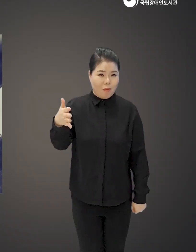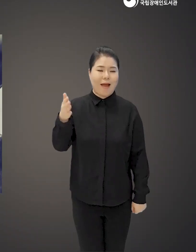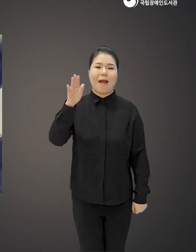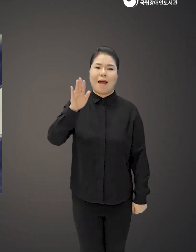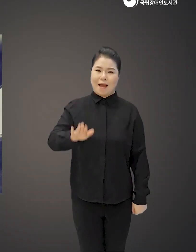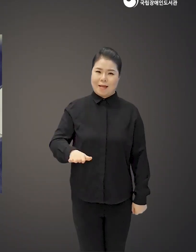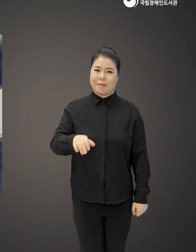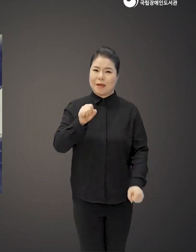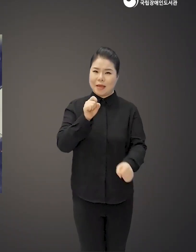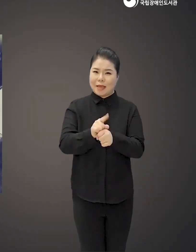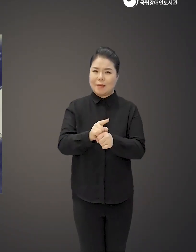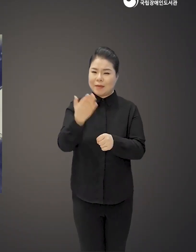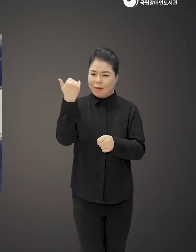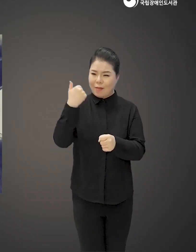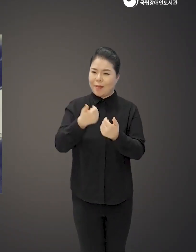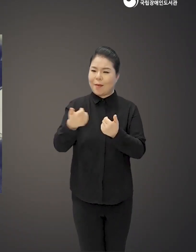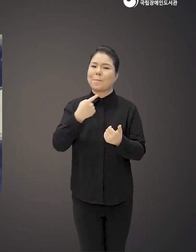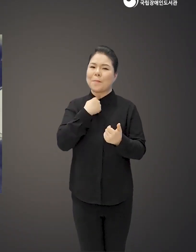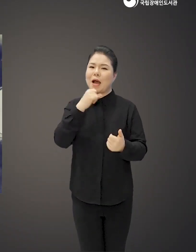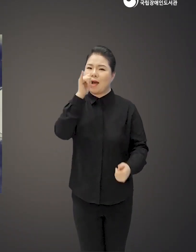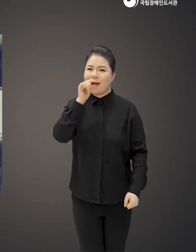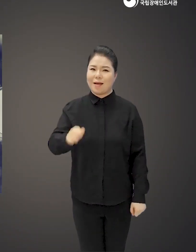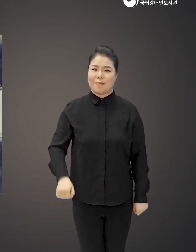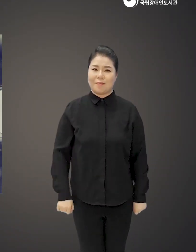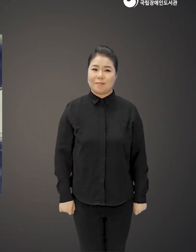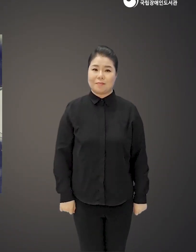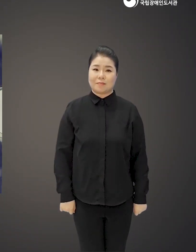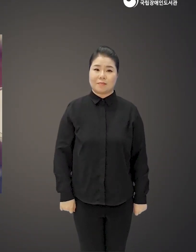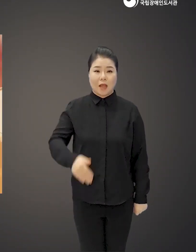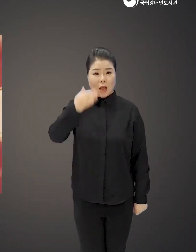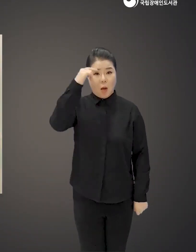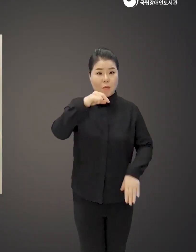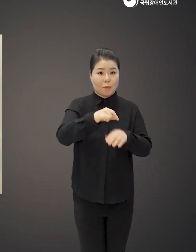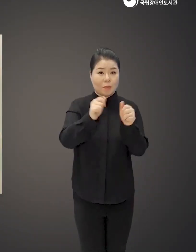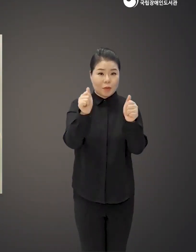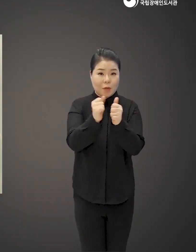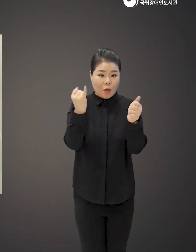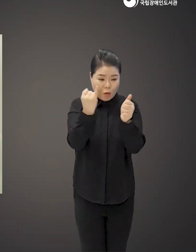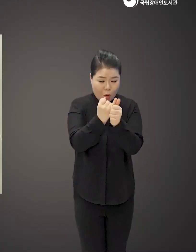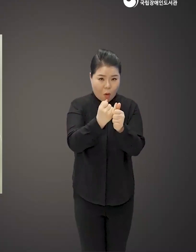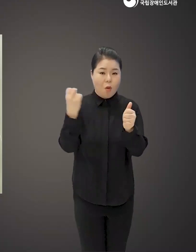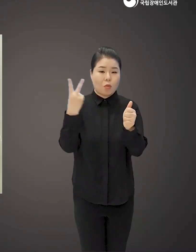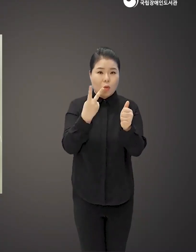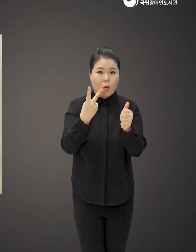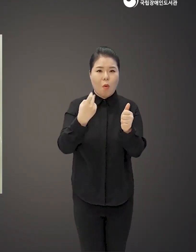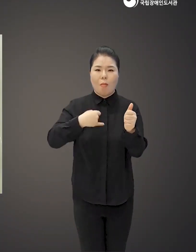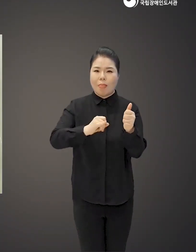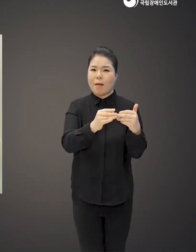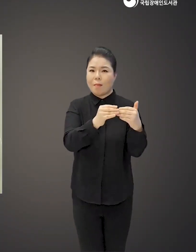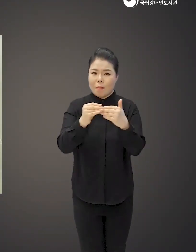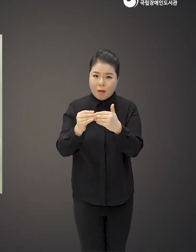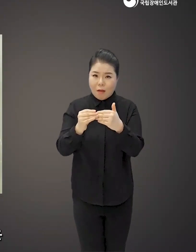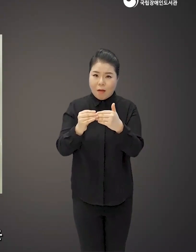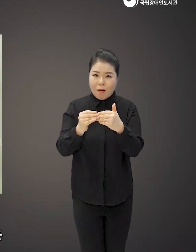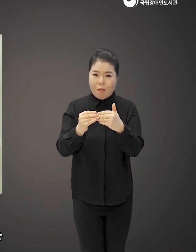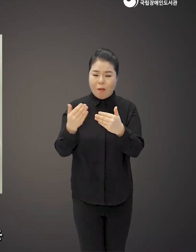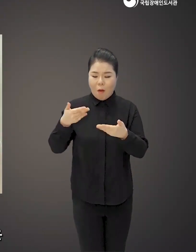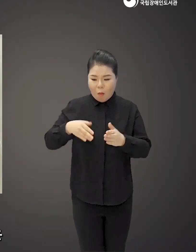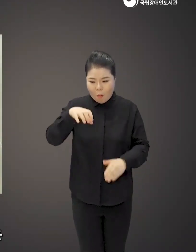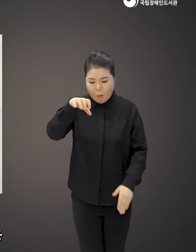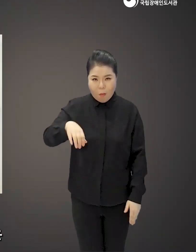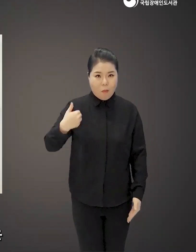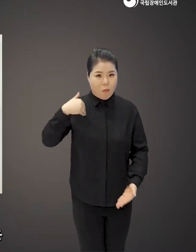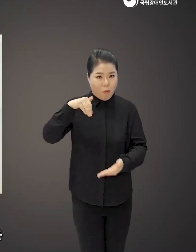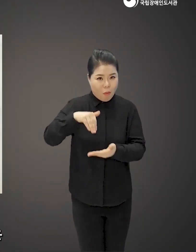없었지만 대지레는 이미 떠난 이력이 있었다. 피부색이 검은 남자와 결혼한 것도 모자라